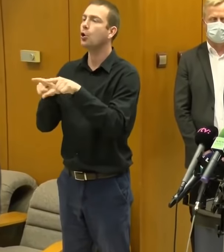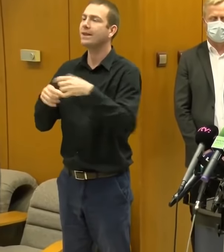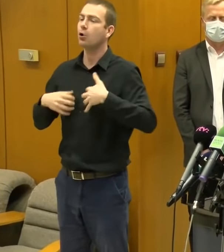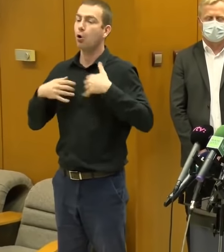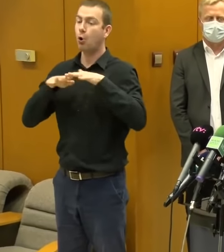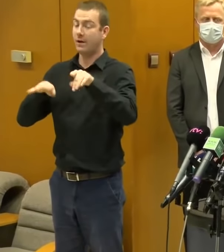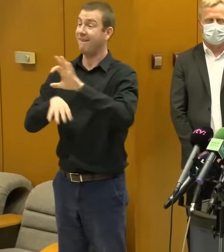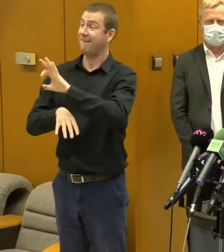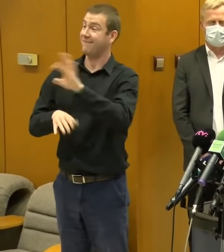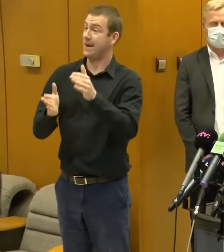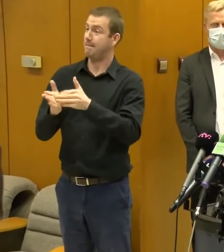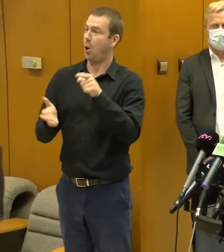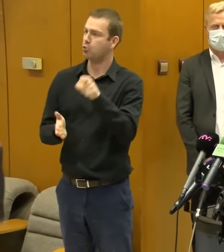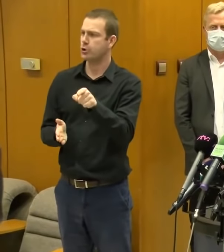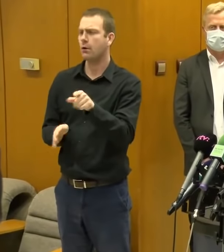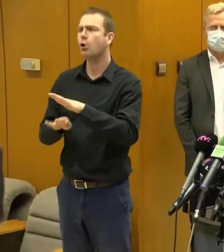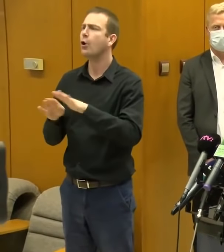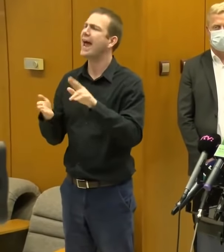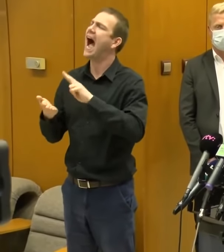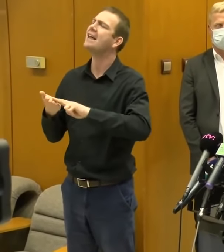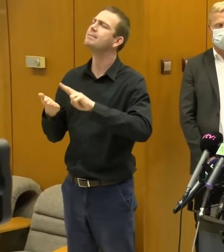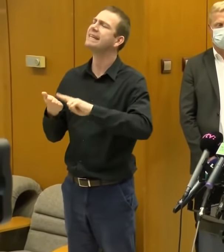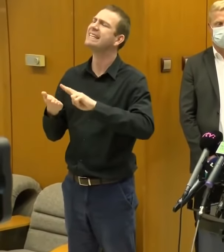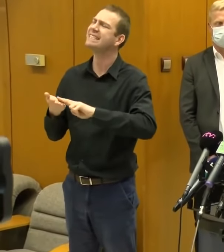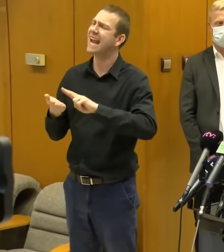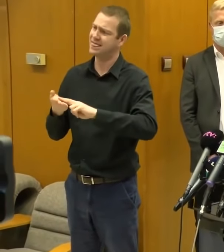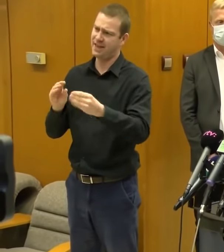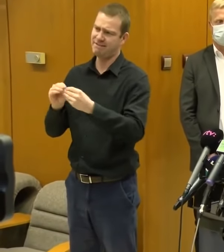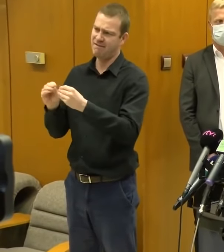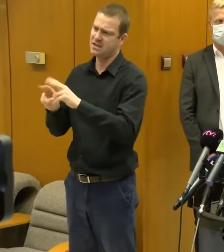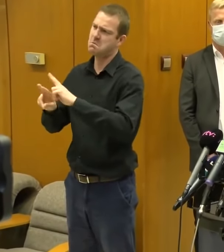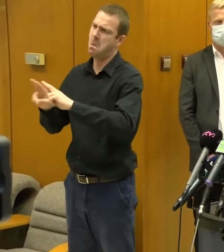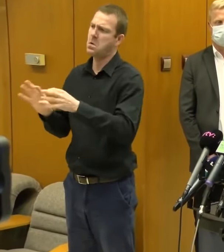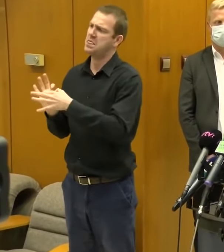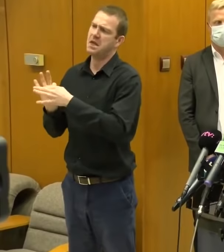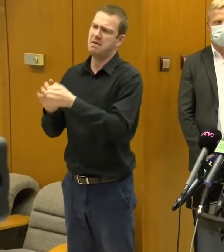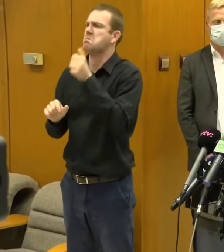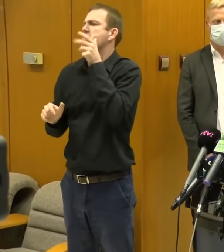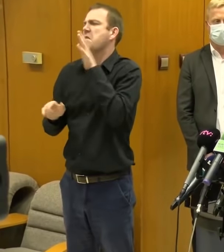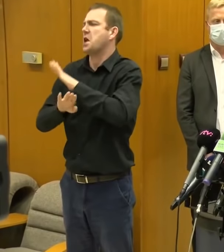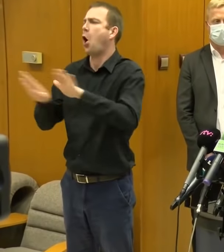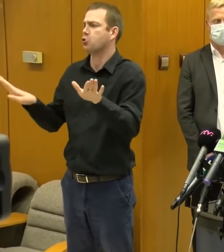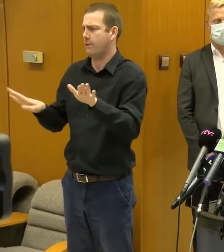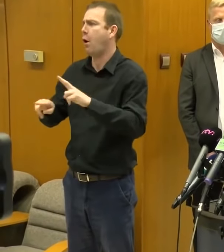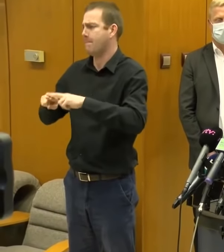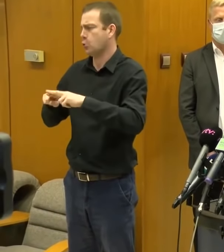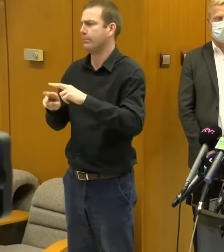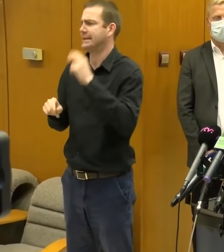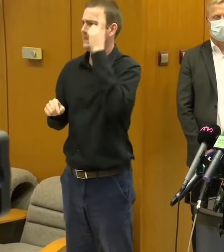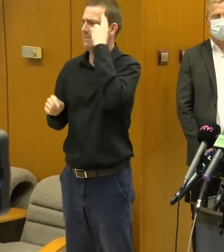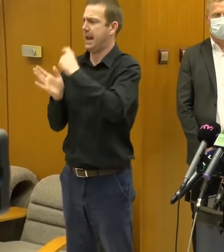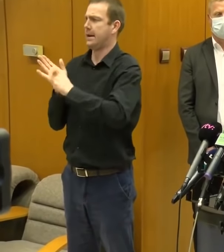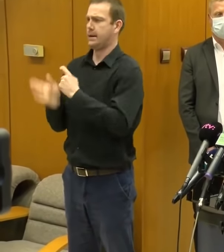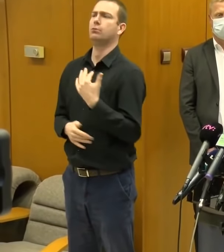vec administratívna, čo môže trvať niekoľko dní. Takže lieky máme k dispozícii a